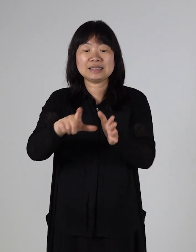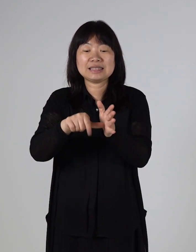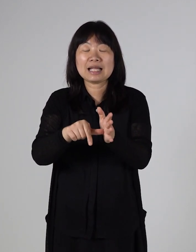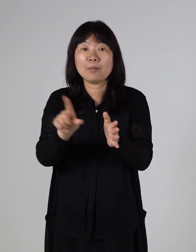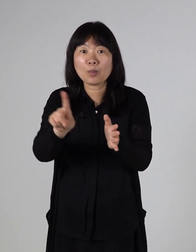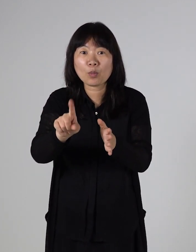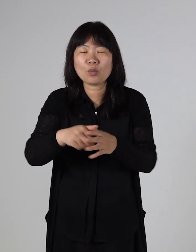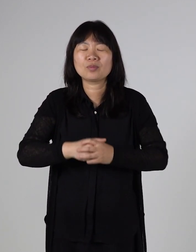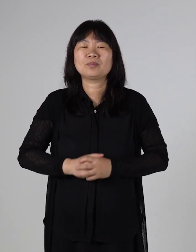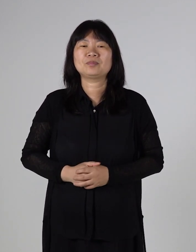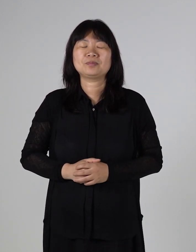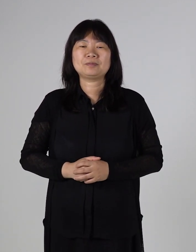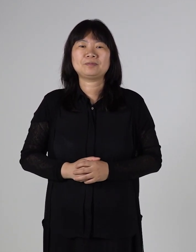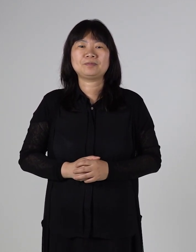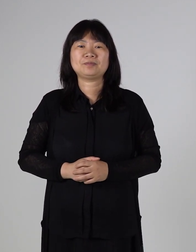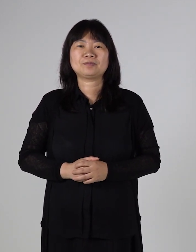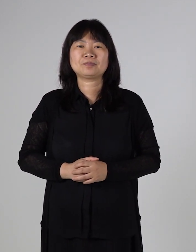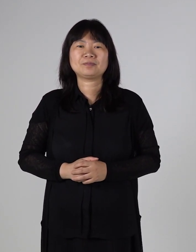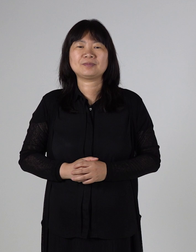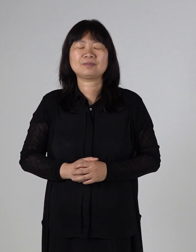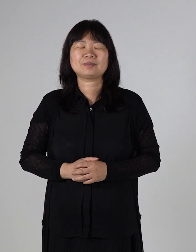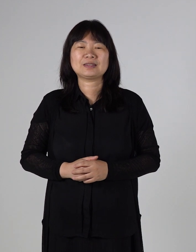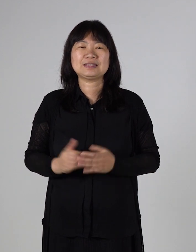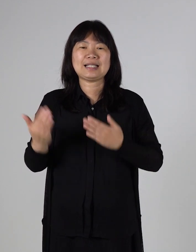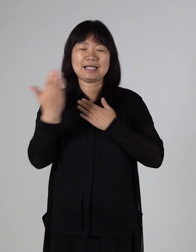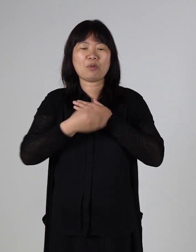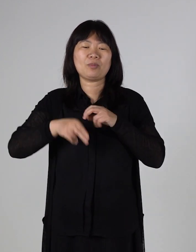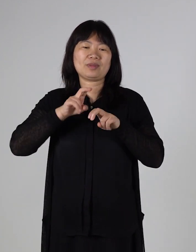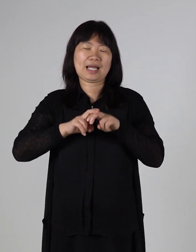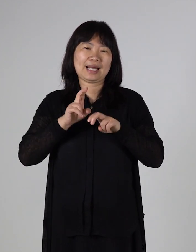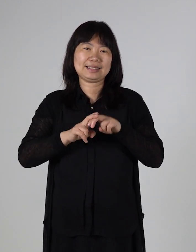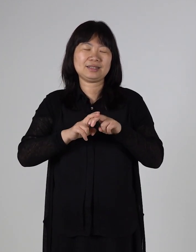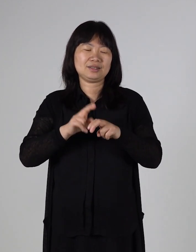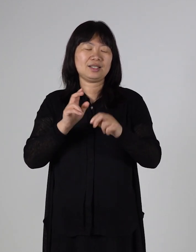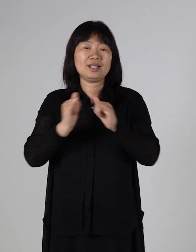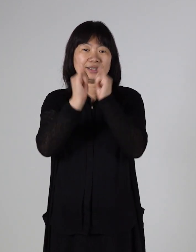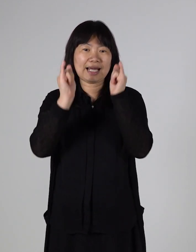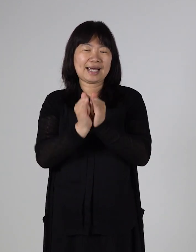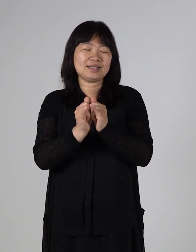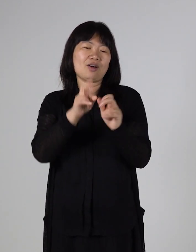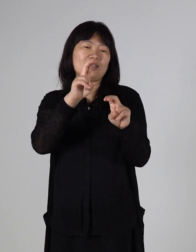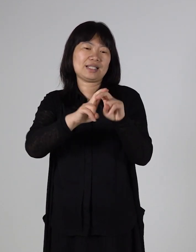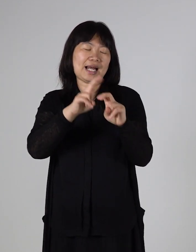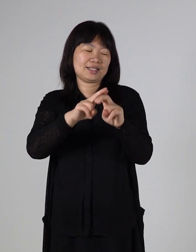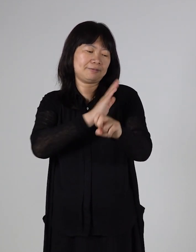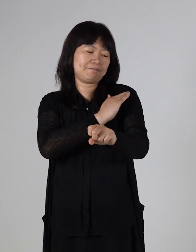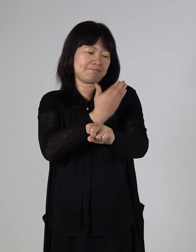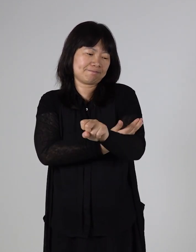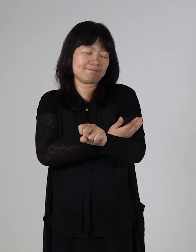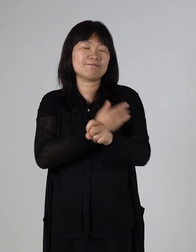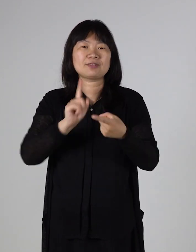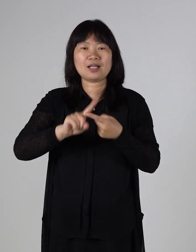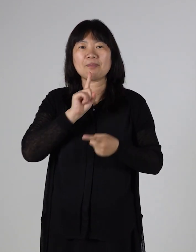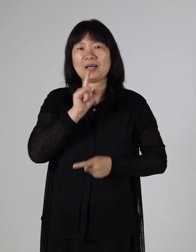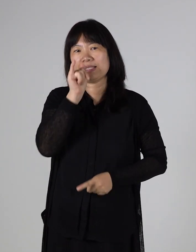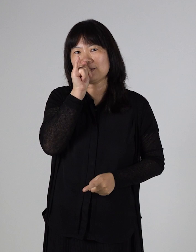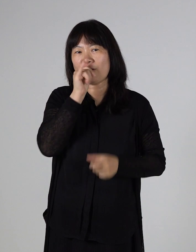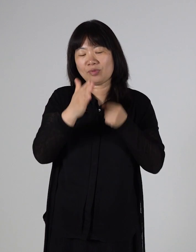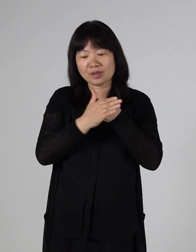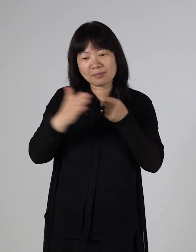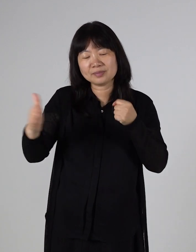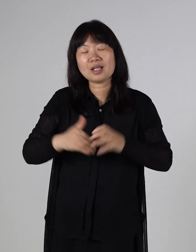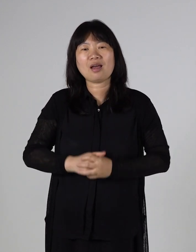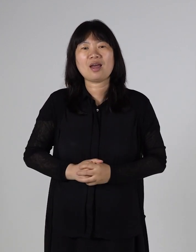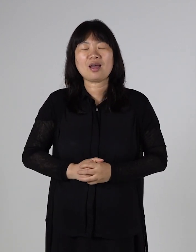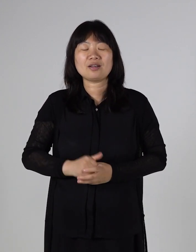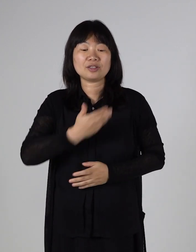정확하게 신분, 위치, 그 사람의 사회적 위치를 얘기하는 거예요. 그러니까 제자들은 지금 뭘